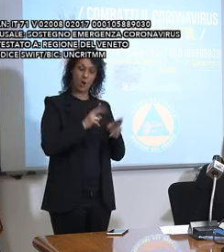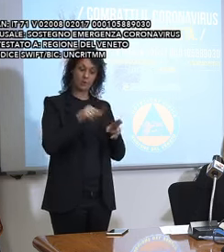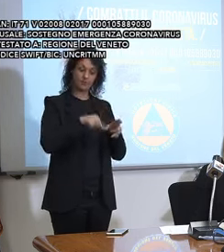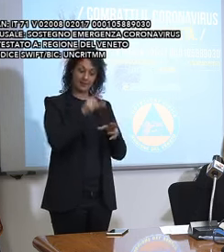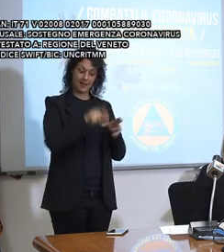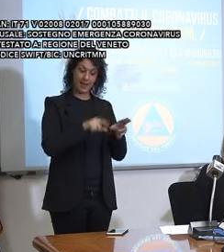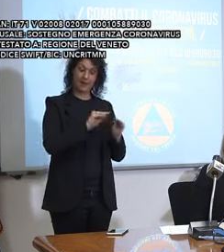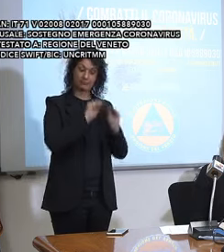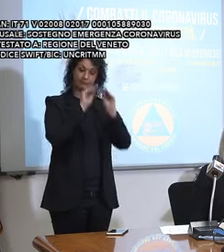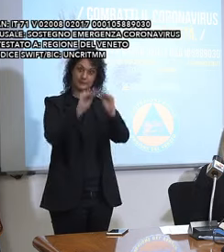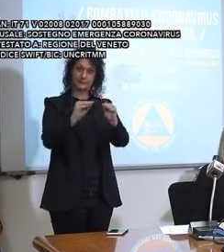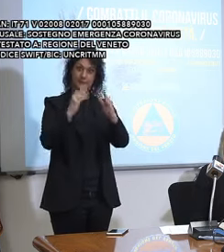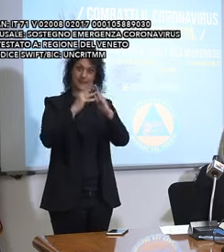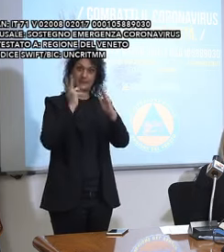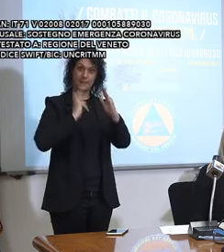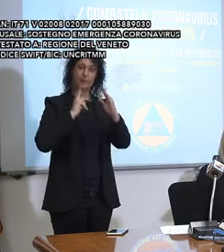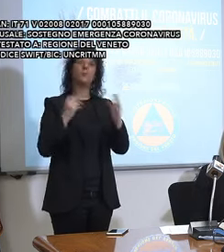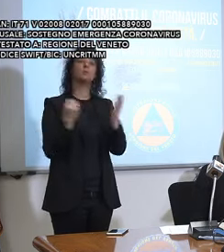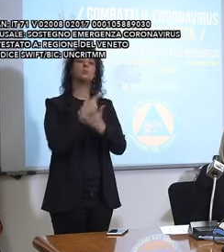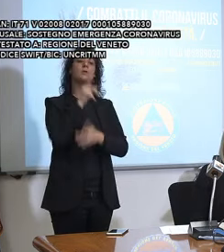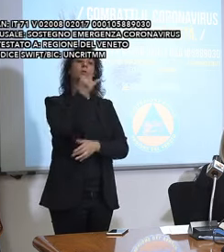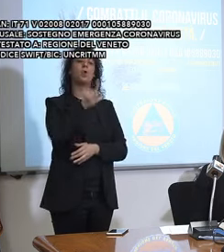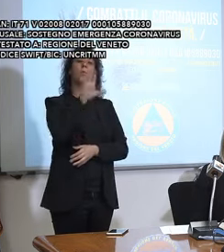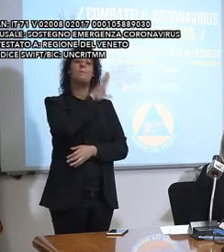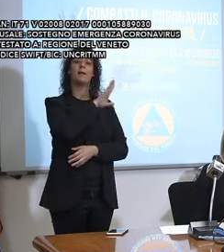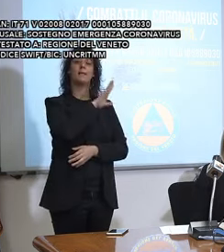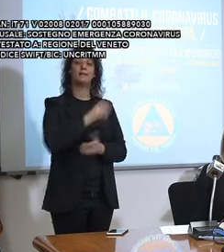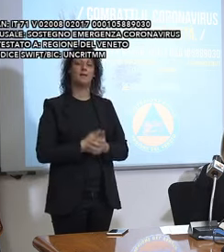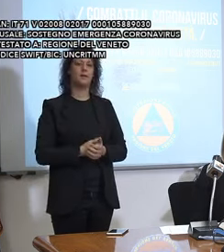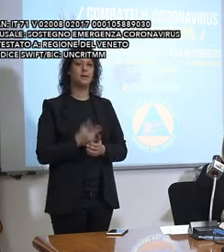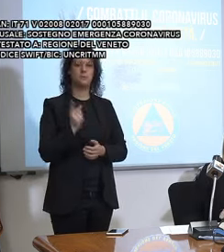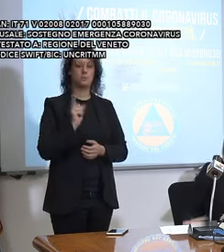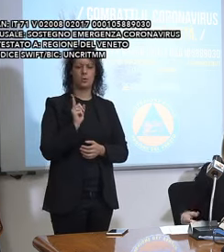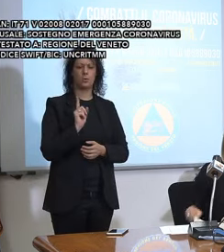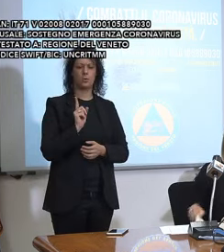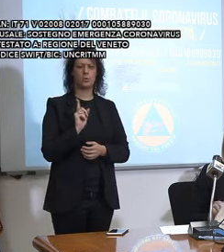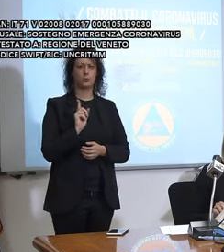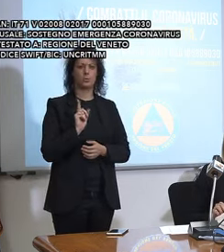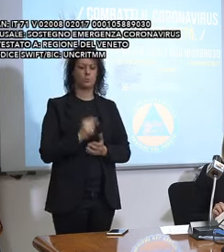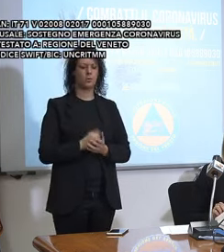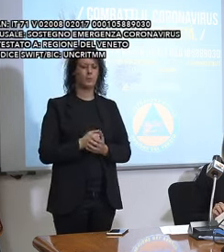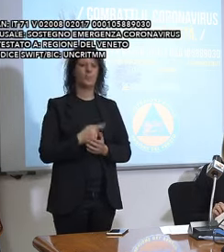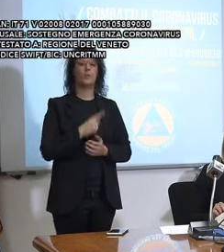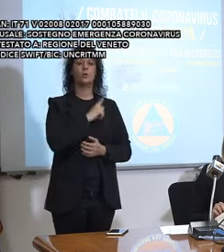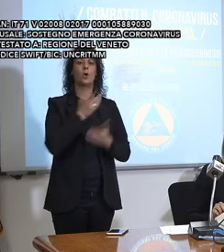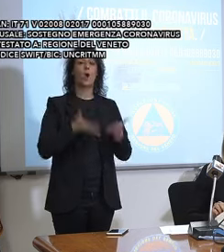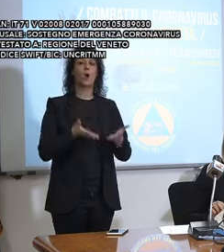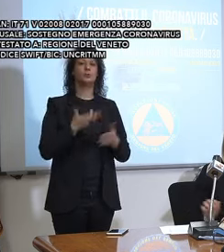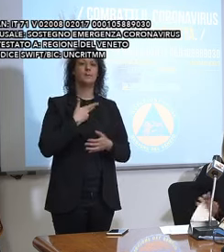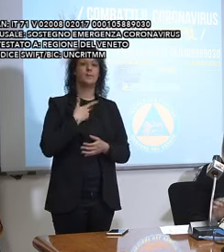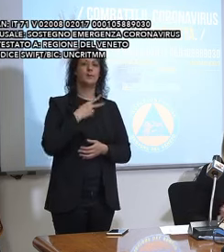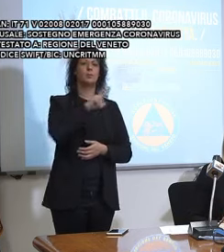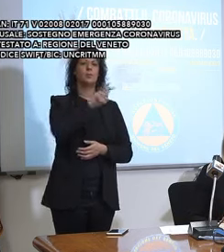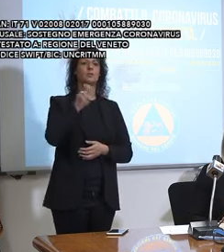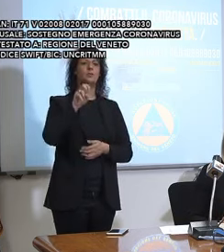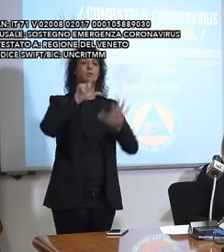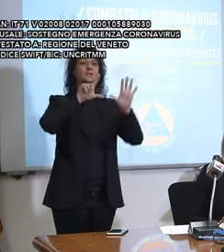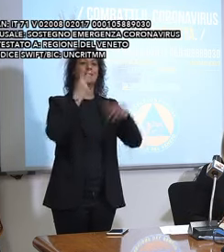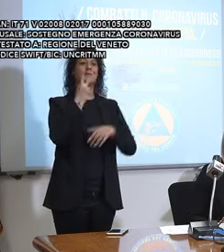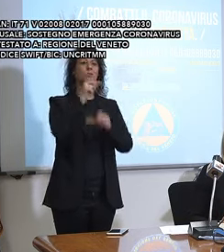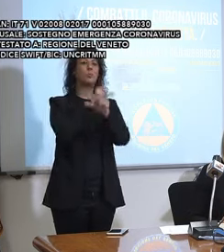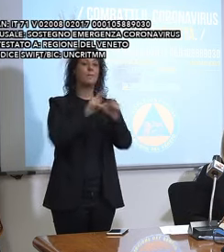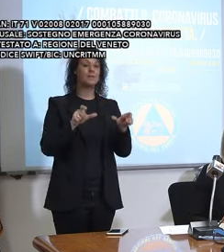per la convalescenza. Come in Lombardia. Come in Lombardia. Non mi risulta, anche vi do un dato, noi oggi abbiamo 272 persone